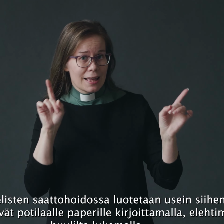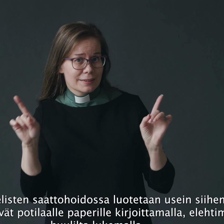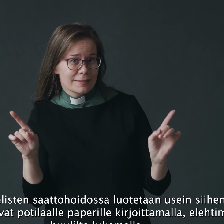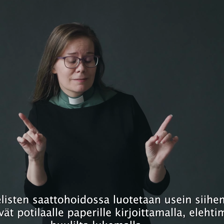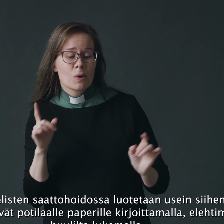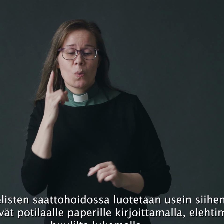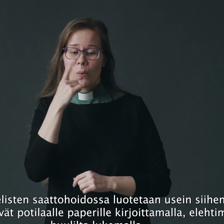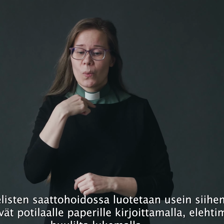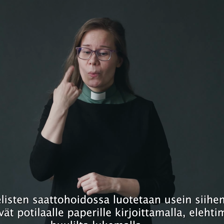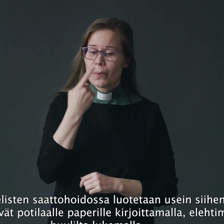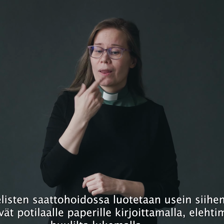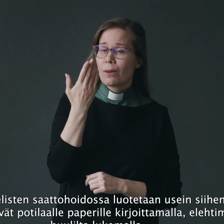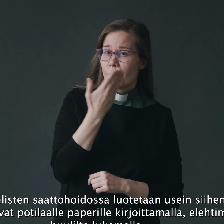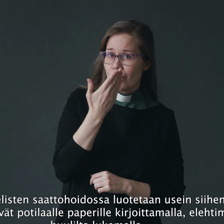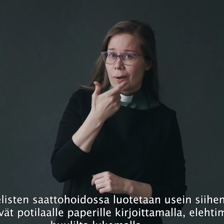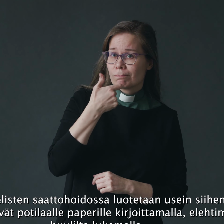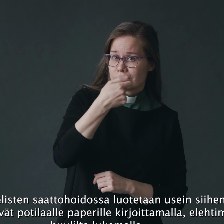elehtimällä tai huudilta lukemalla.